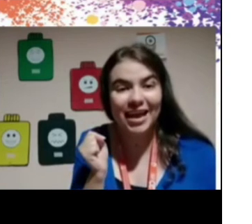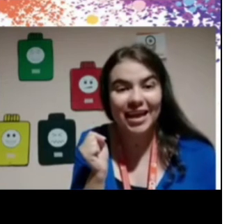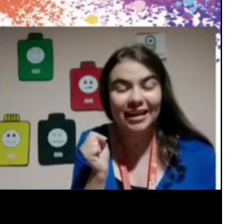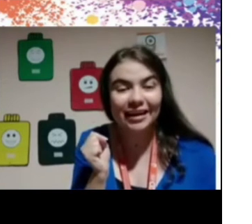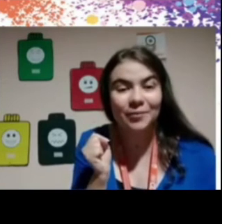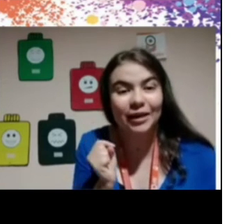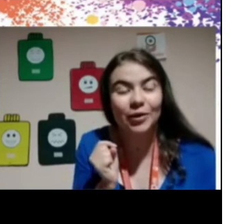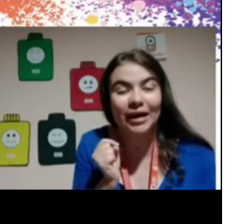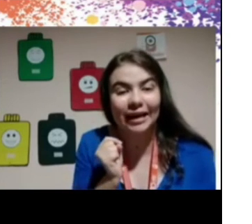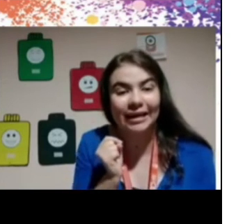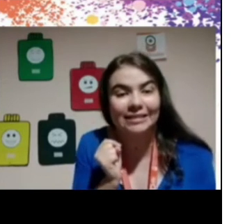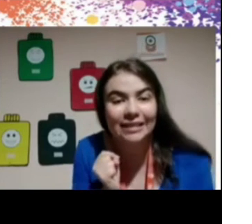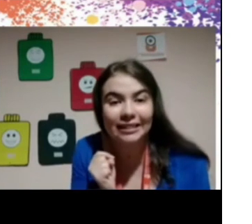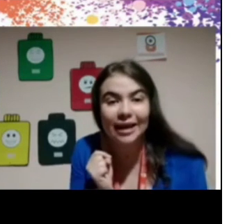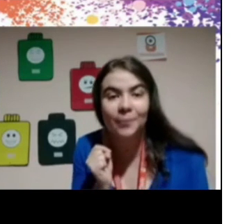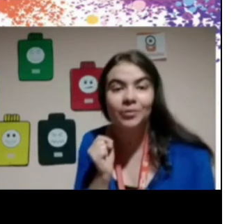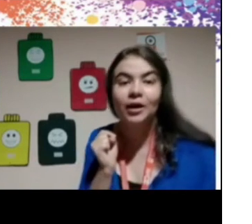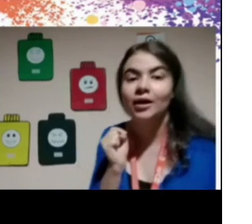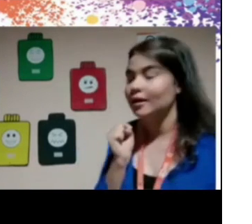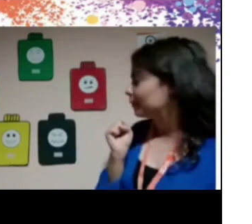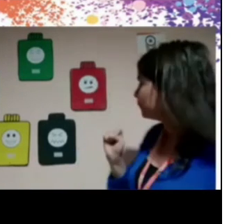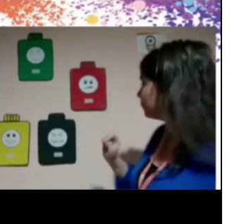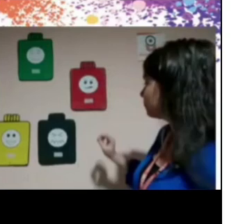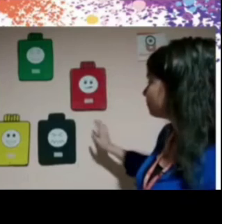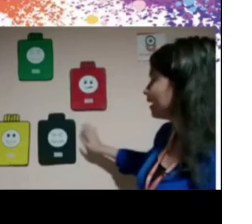Muy bien, repítanlo en la casita.